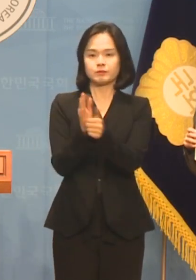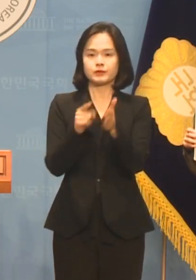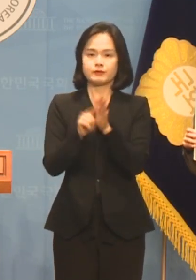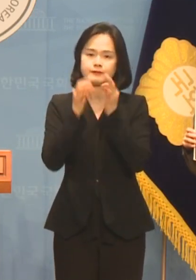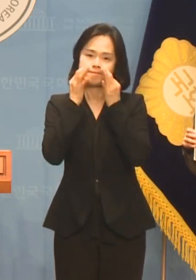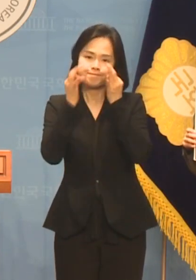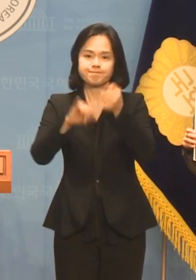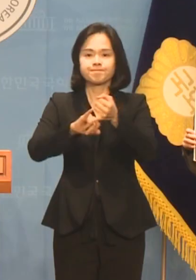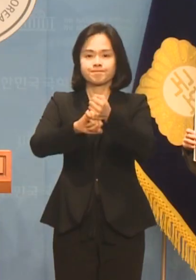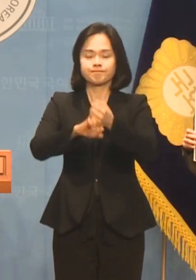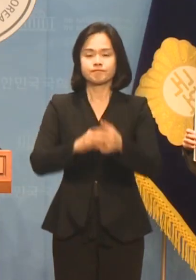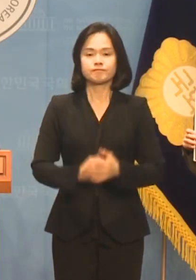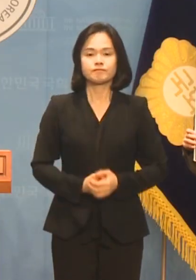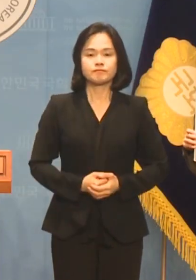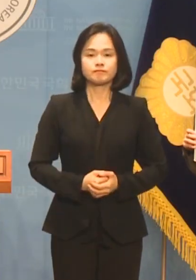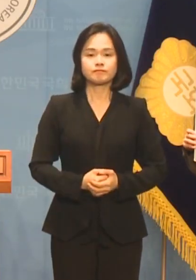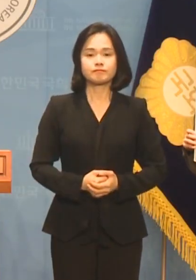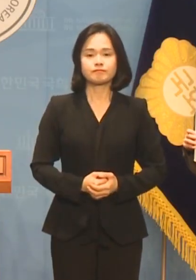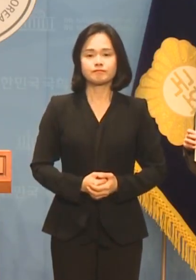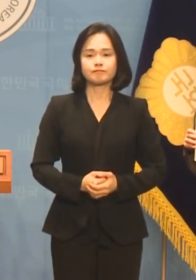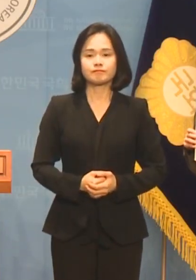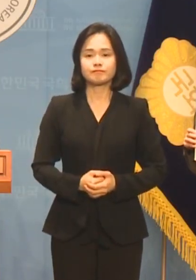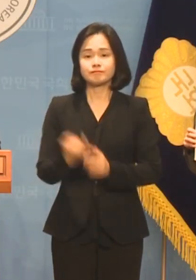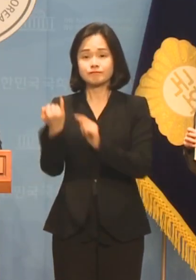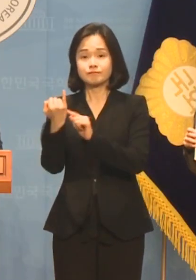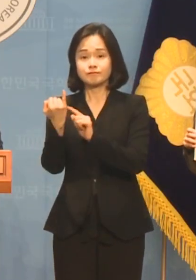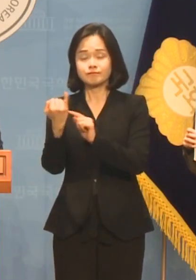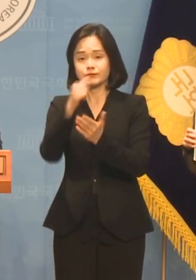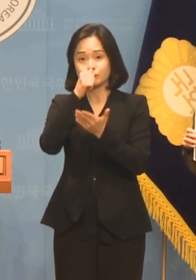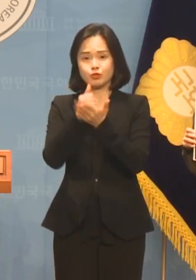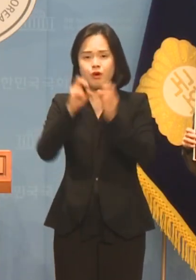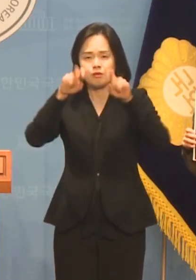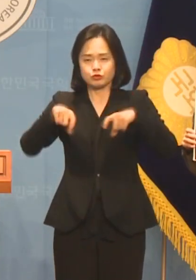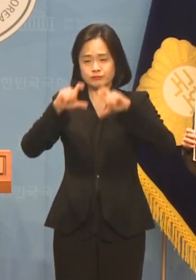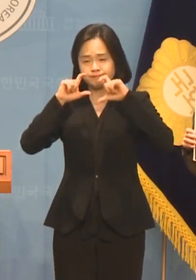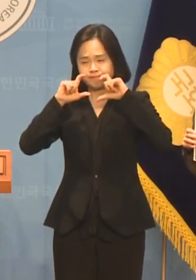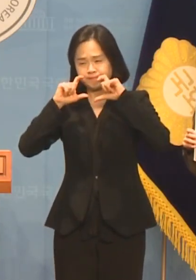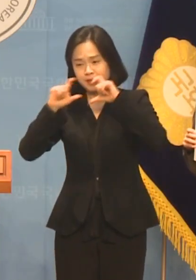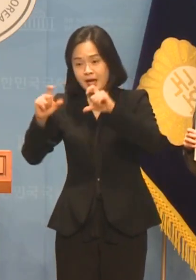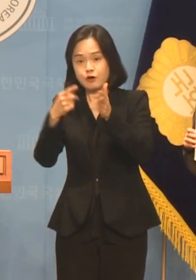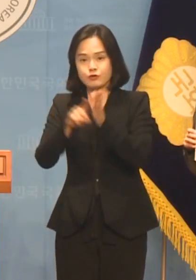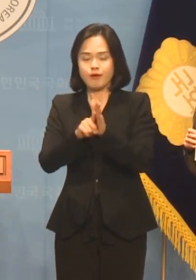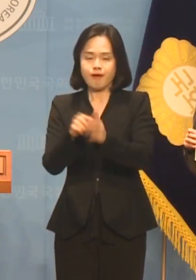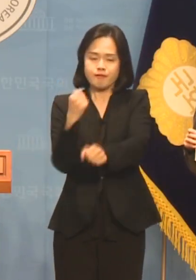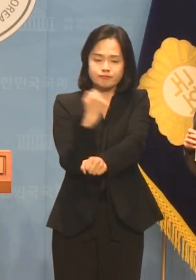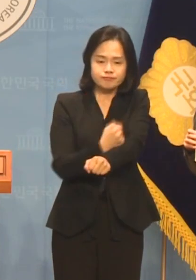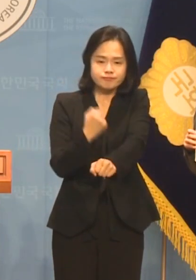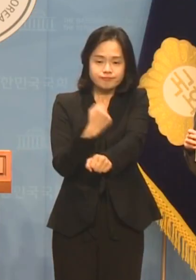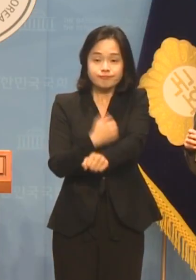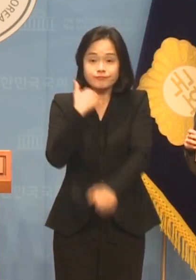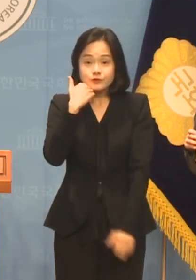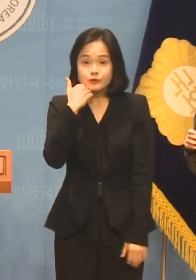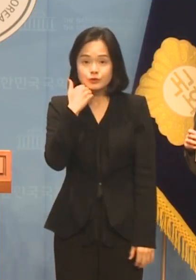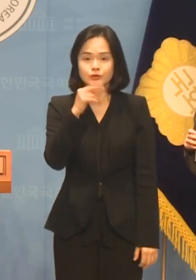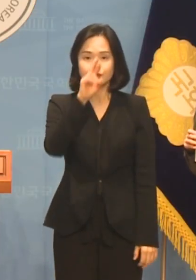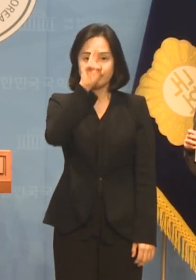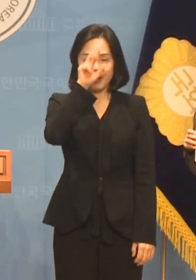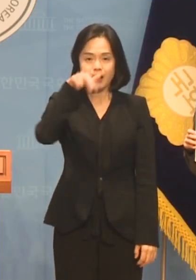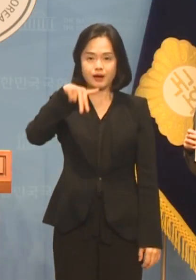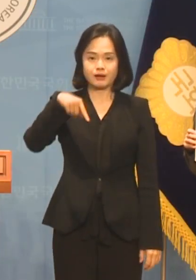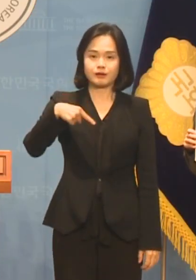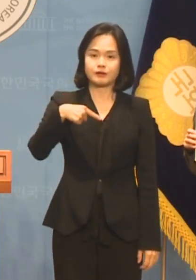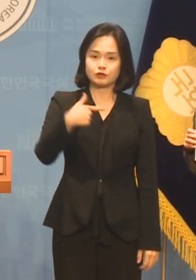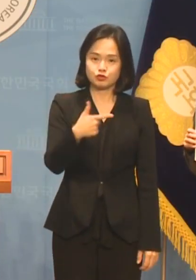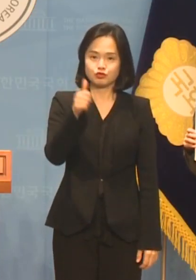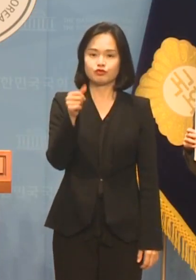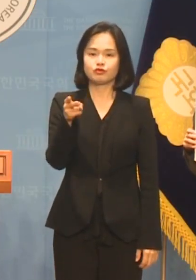이 과정에서 애쓴 변호사가 있습니다. 바로 그 유명한 박준영 변호사입니다. 제가 초선 때